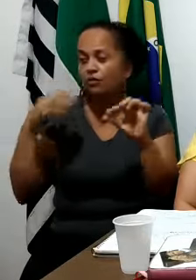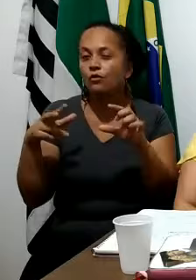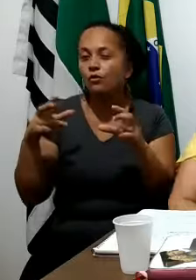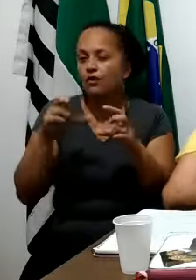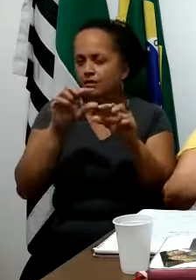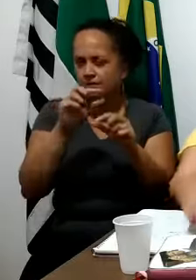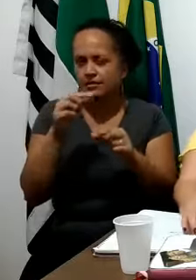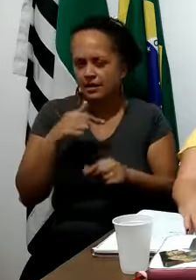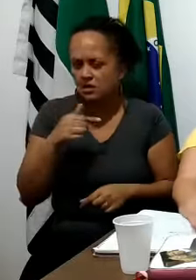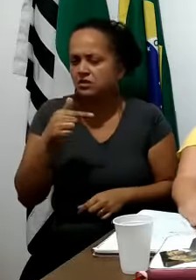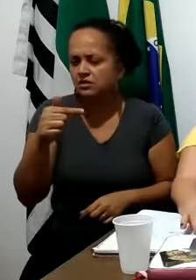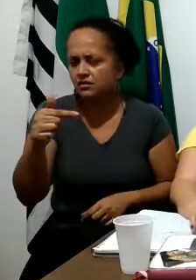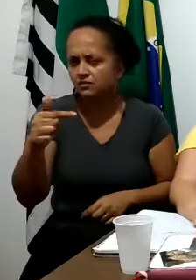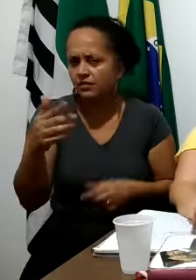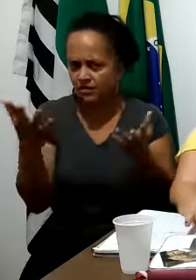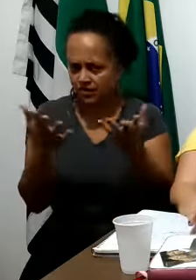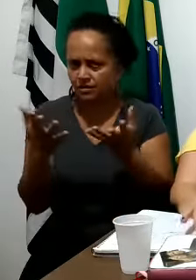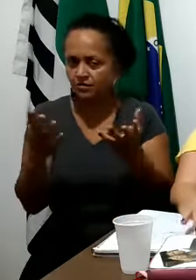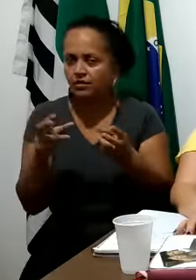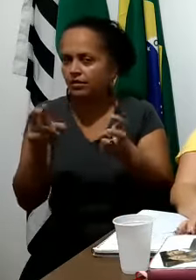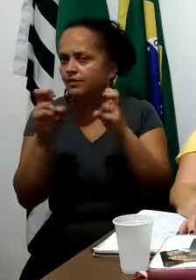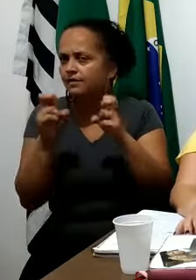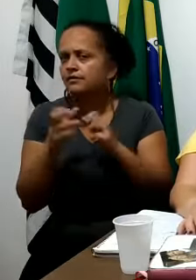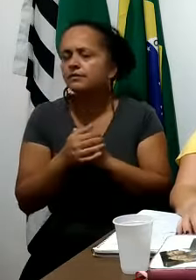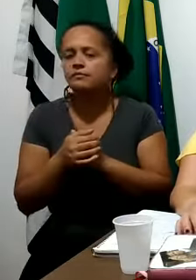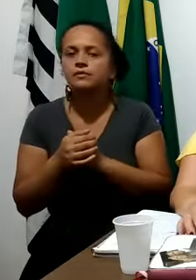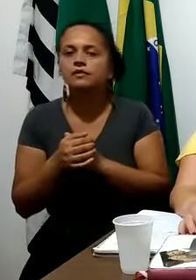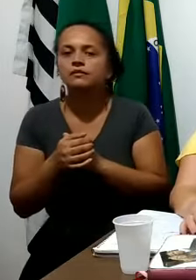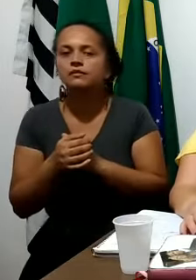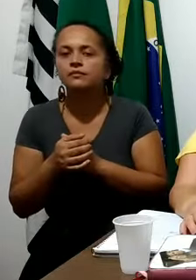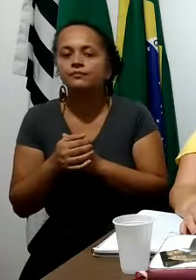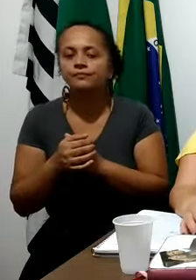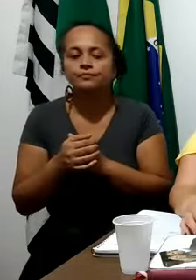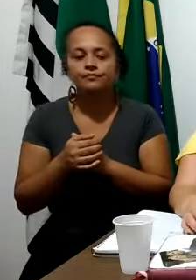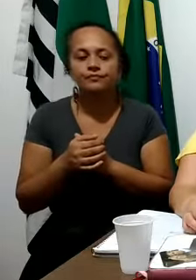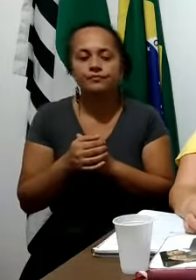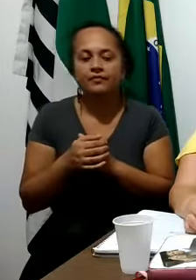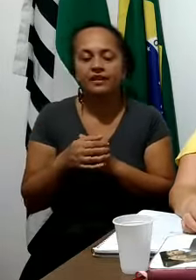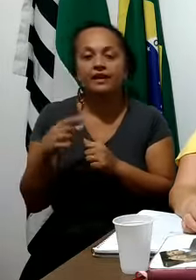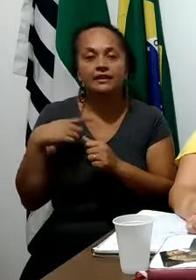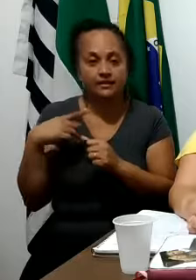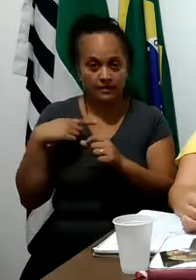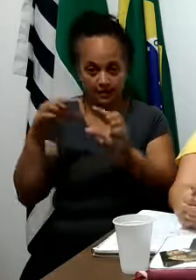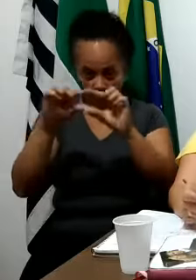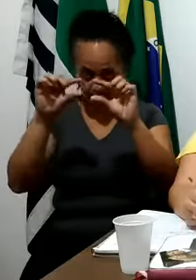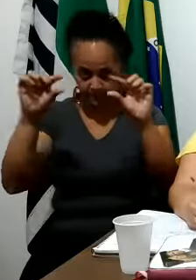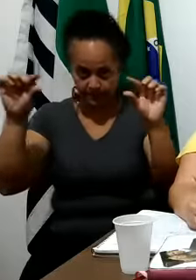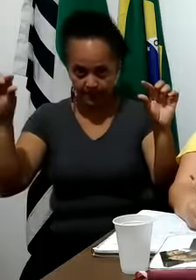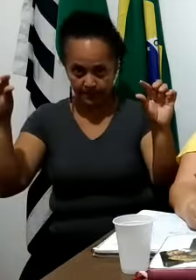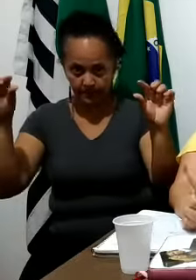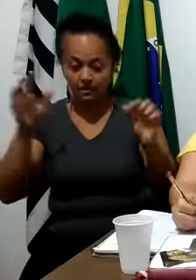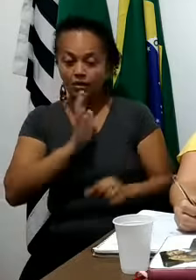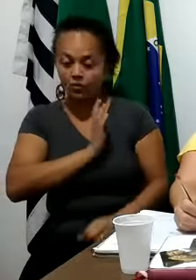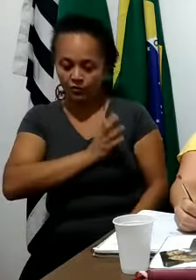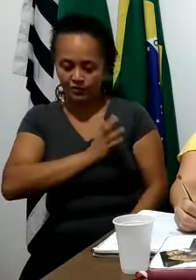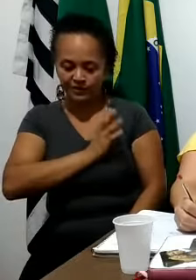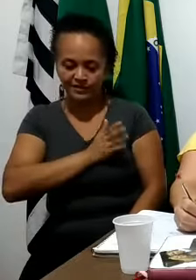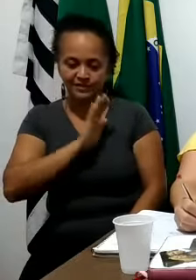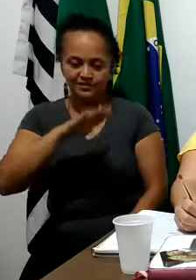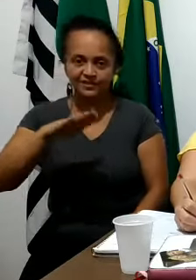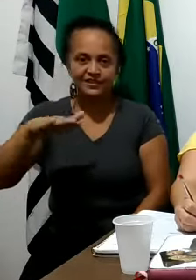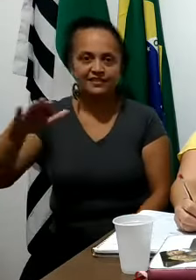atende crianças em vulnerabilidade, né? Sim. E lá na chamada do projeto estava que o coração das crianças